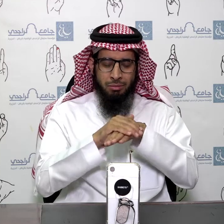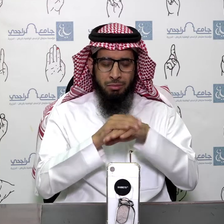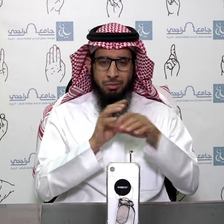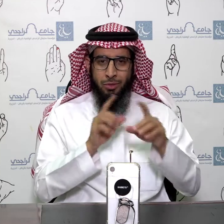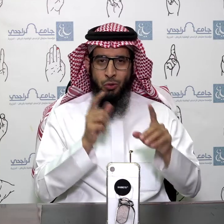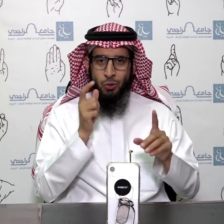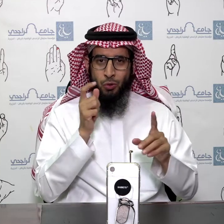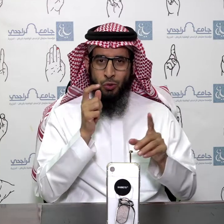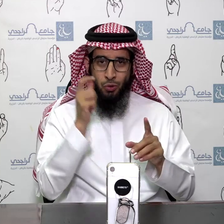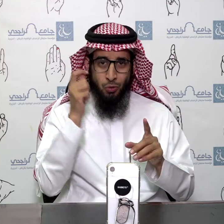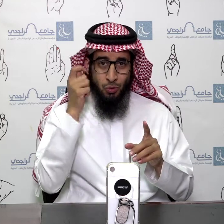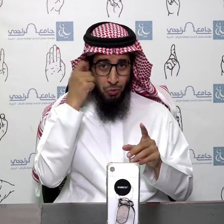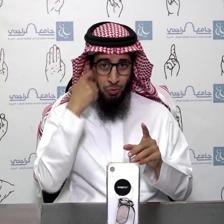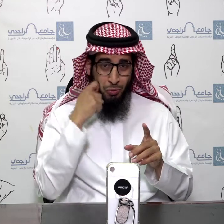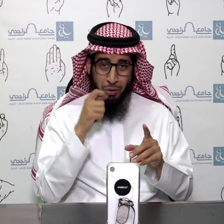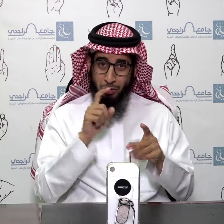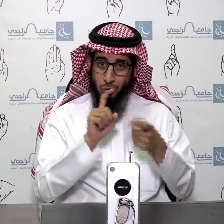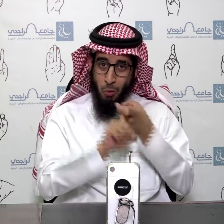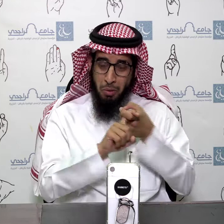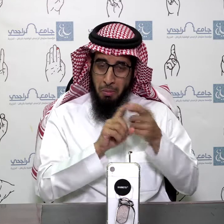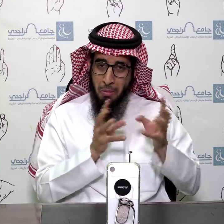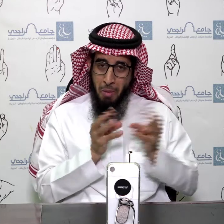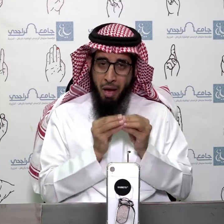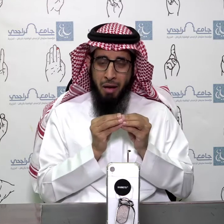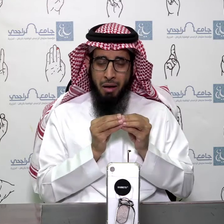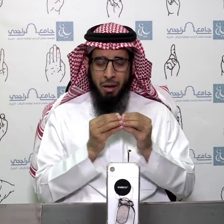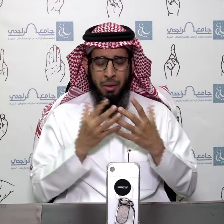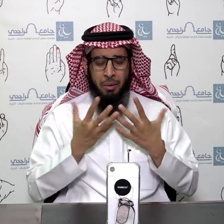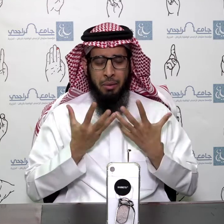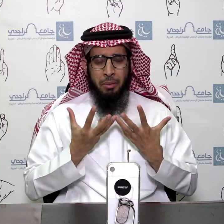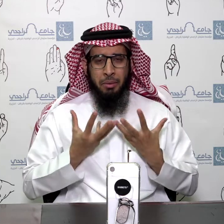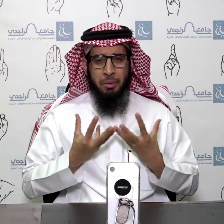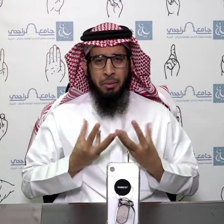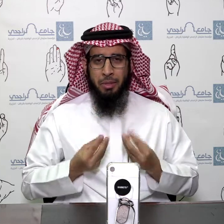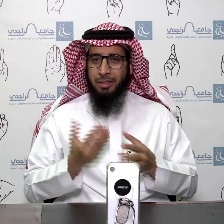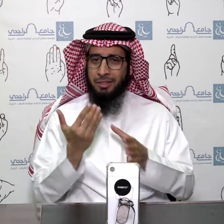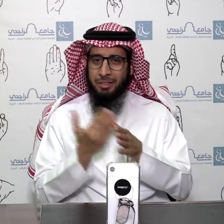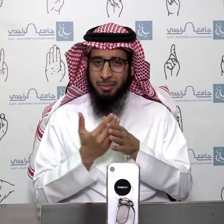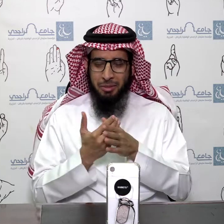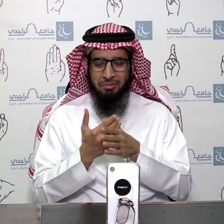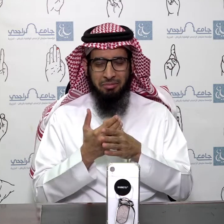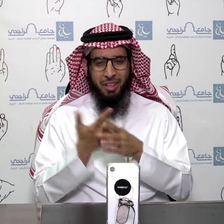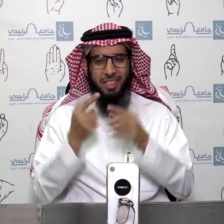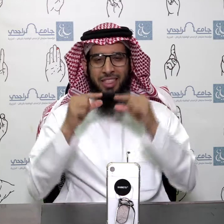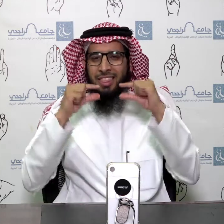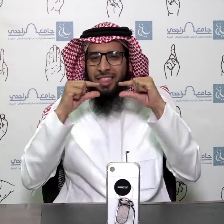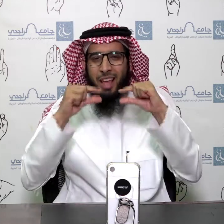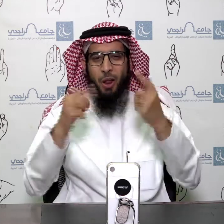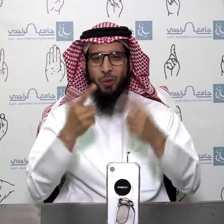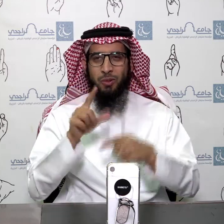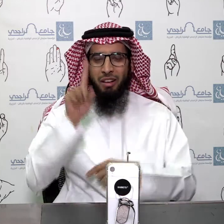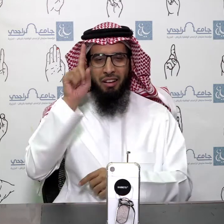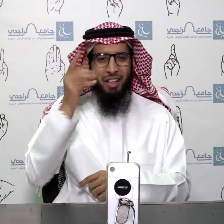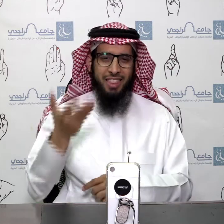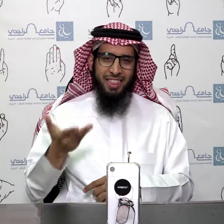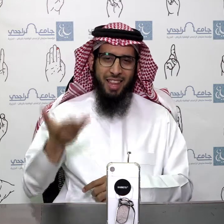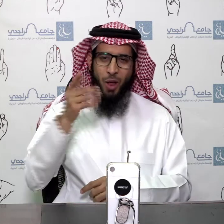تعالى. ومن آياته أن خلق لكم من أنفسكم أزواجا لتسكنوا